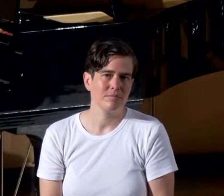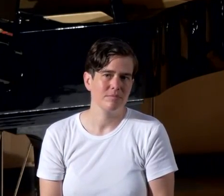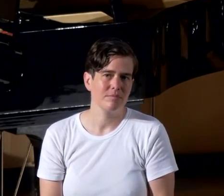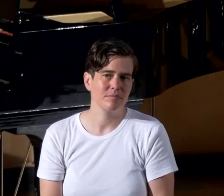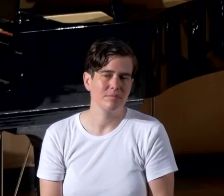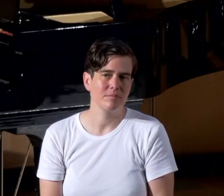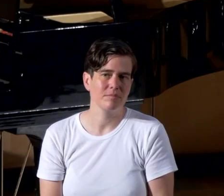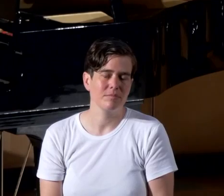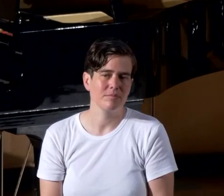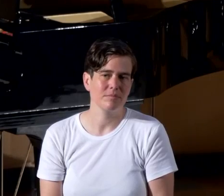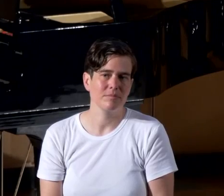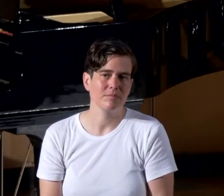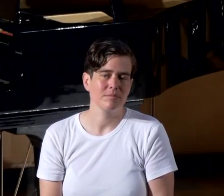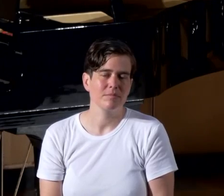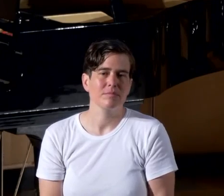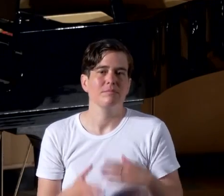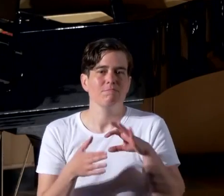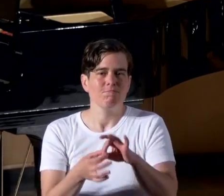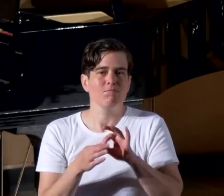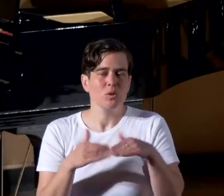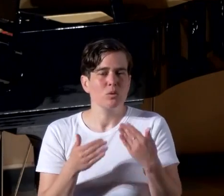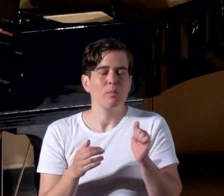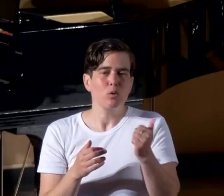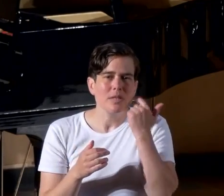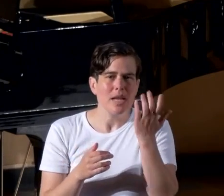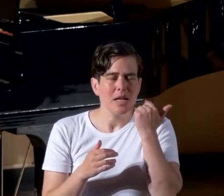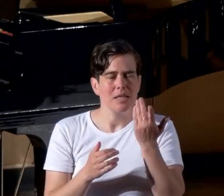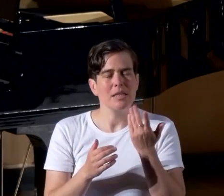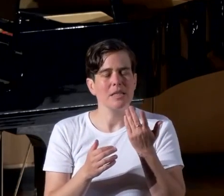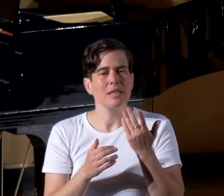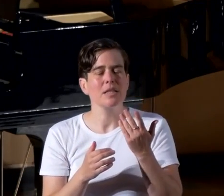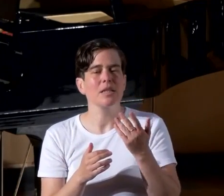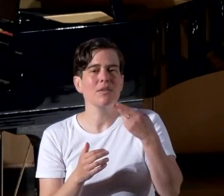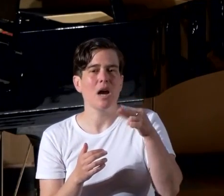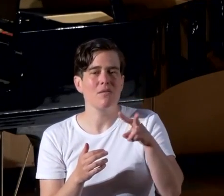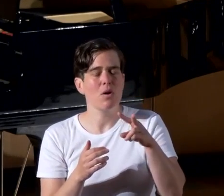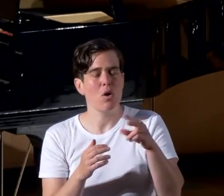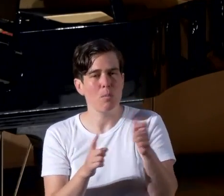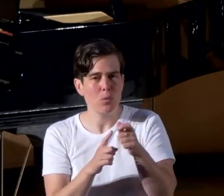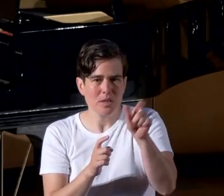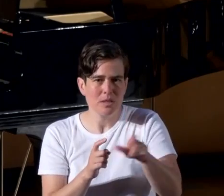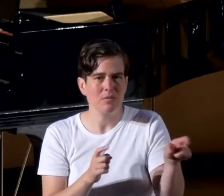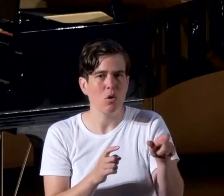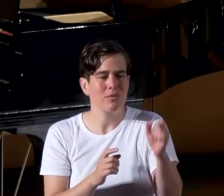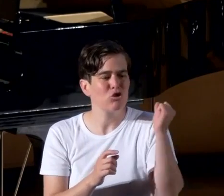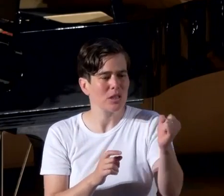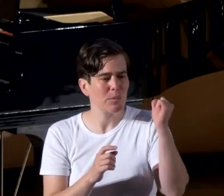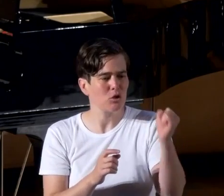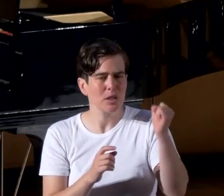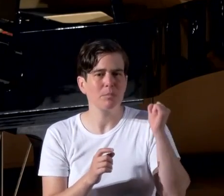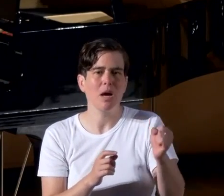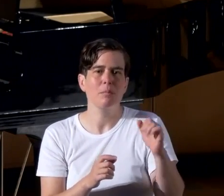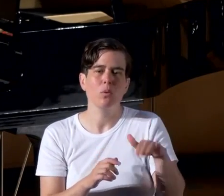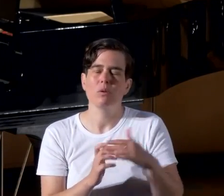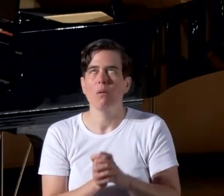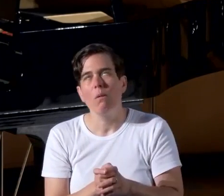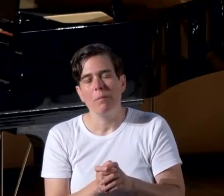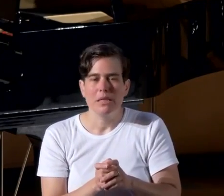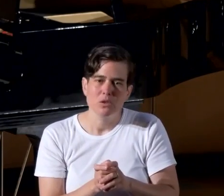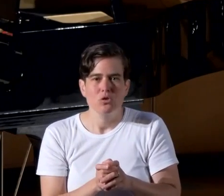In diesem Zusammenhang müssen wir weiter Tag für Tag gegen die Stigmatisierung von HIV-positiven Menschen kämpfen. Diese wurzelt in